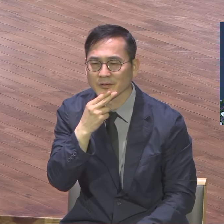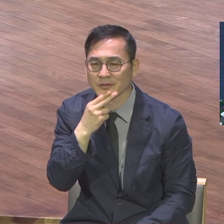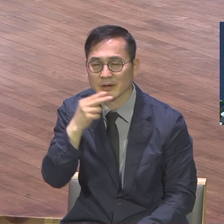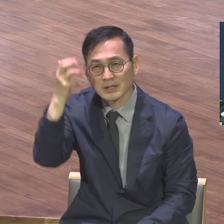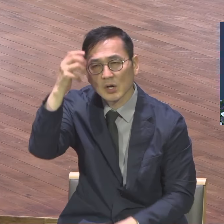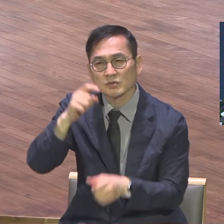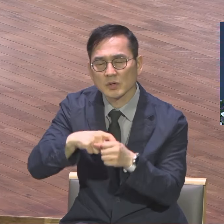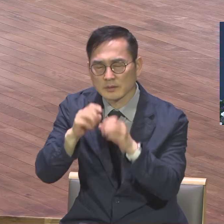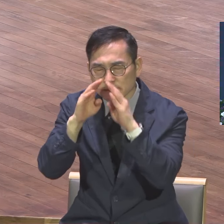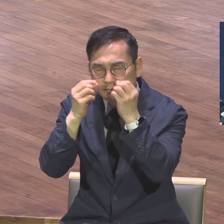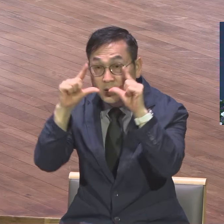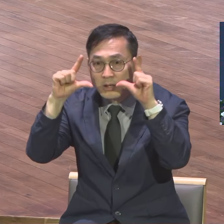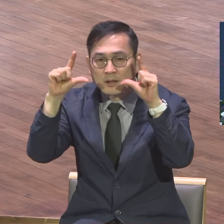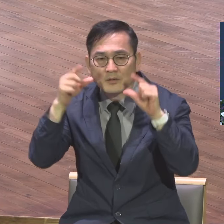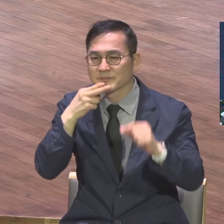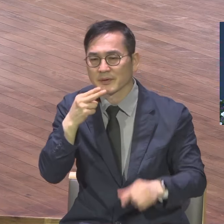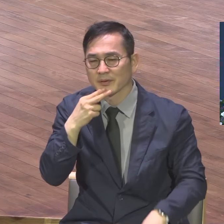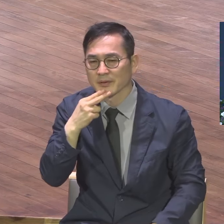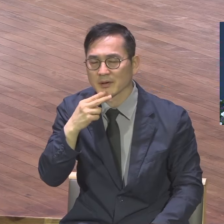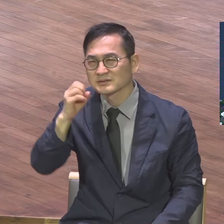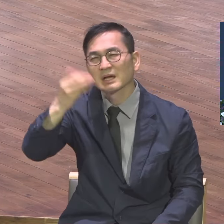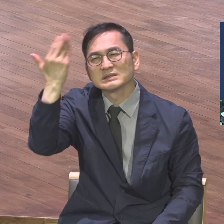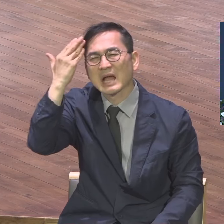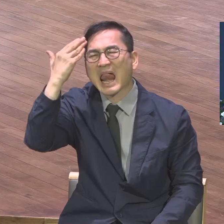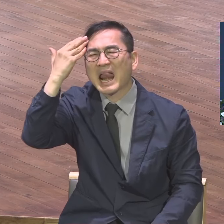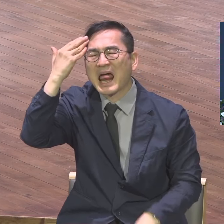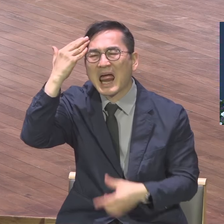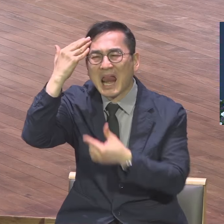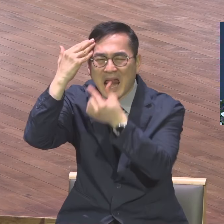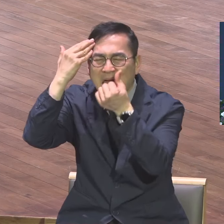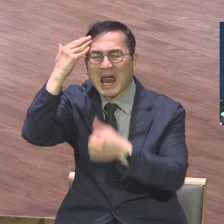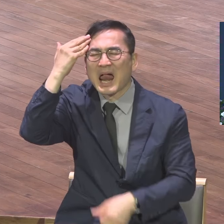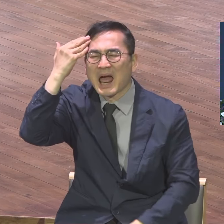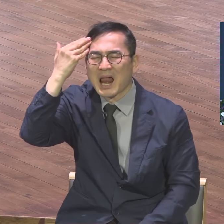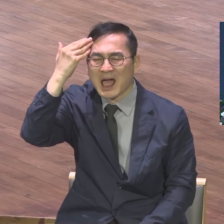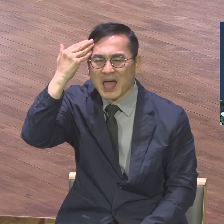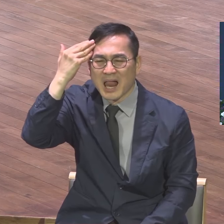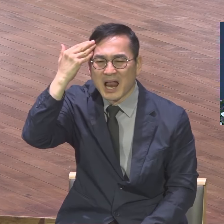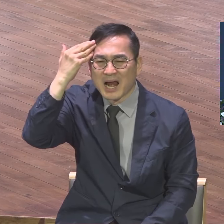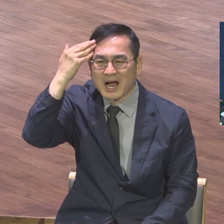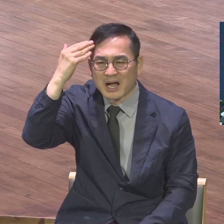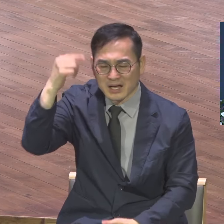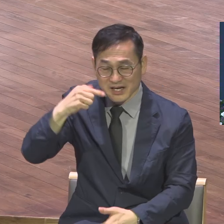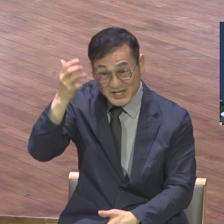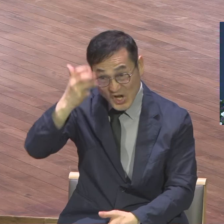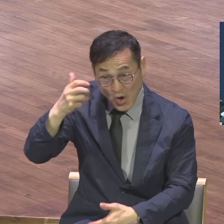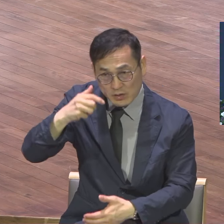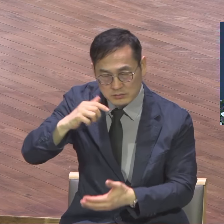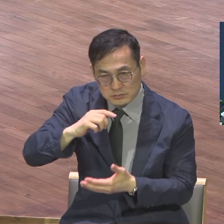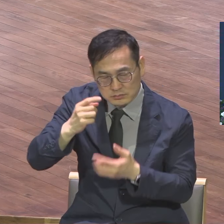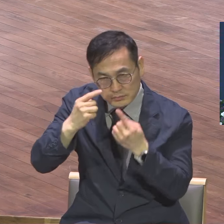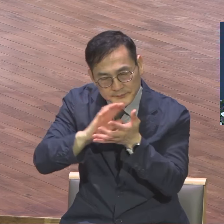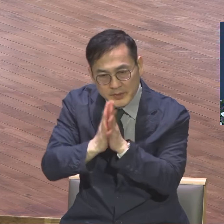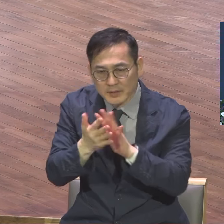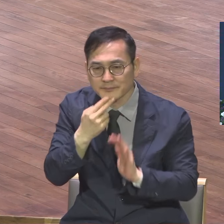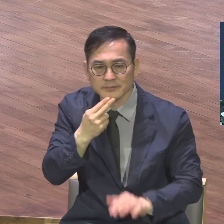적이 없어요. 지식적으로 알아. 들었으니까. 실제적으로 체험해 본 적이 없어요.